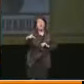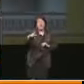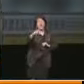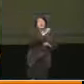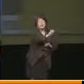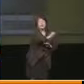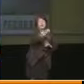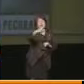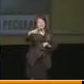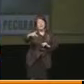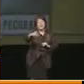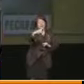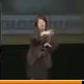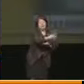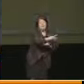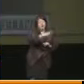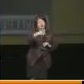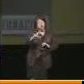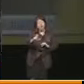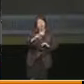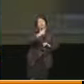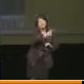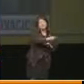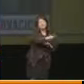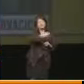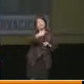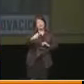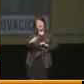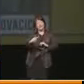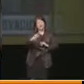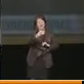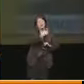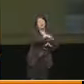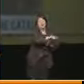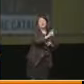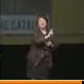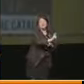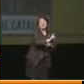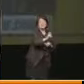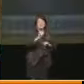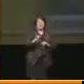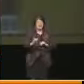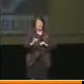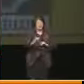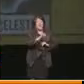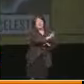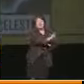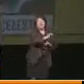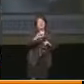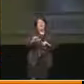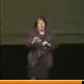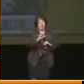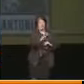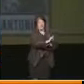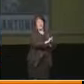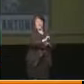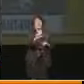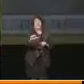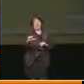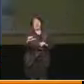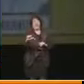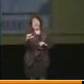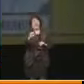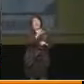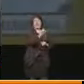Pennacchi Mauro Covacic Giancarlo De Cataldo abbiamo già citato Ascanio Cevestini Evanni Santoni Elena Stancanelli Pietrangelo Buttafuoco